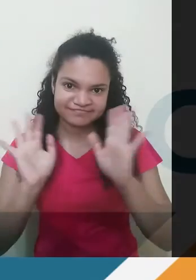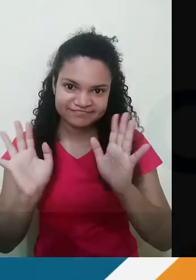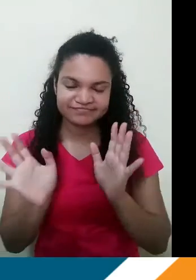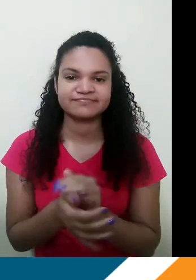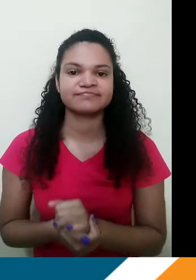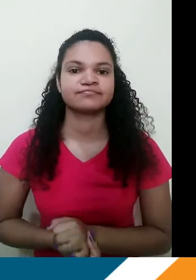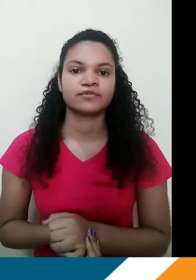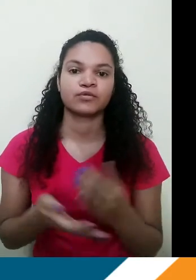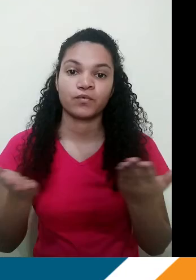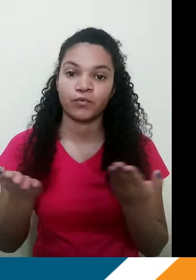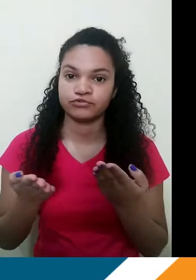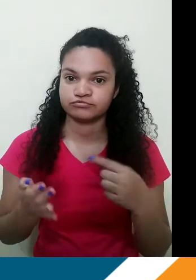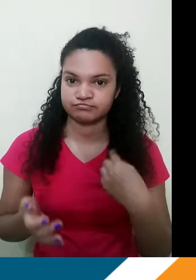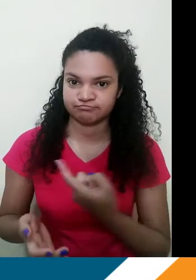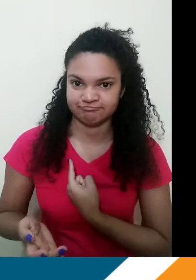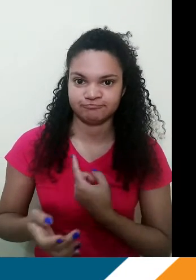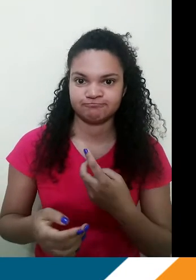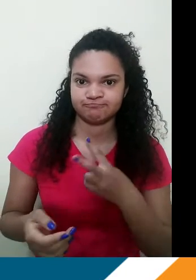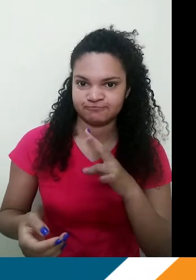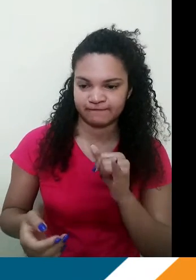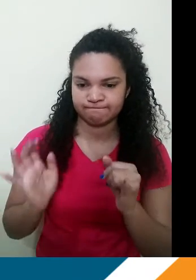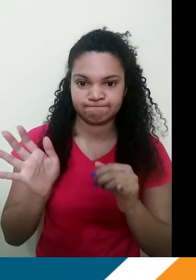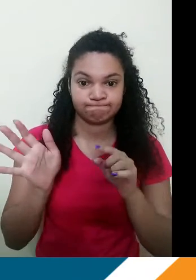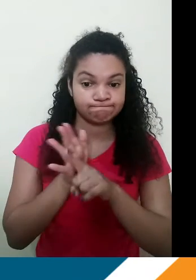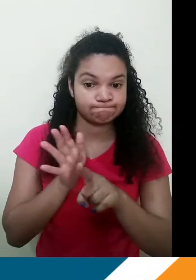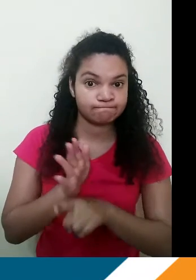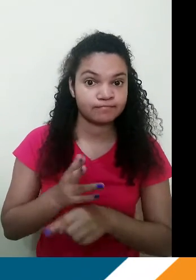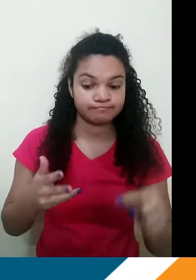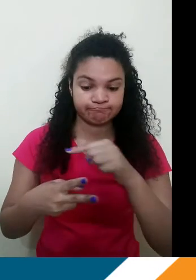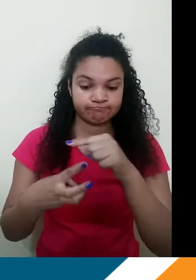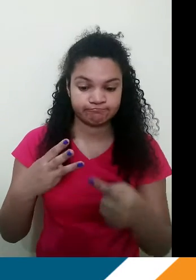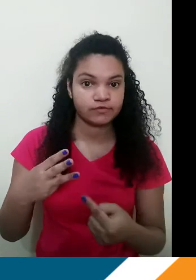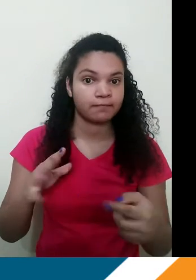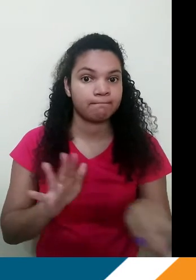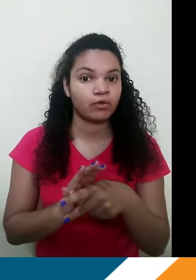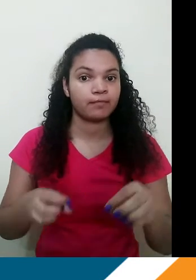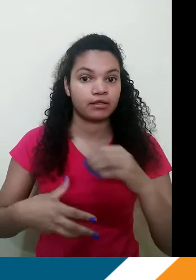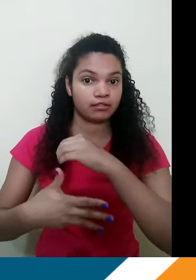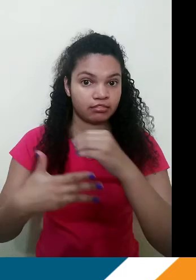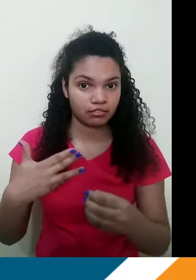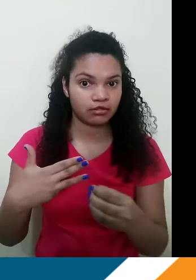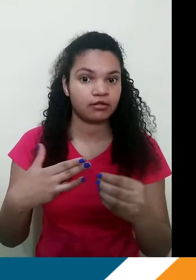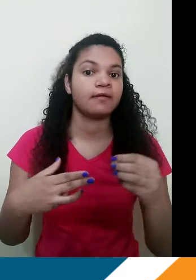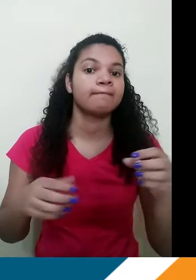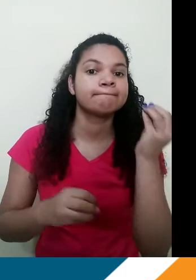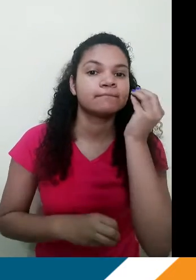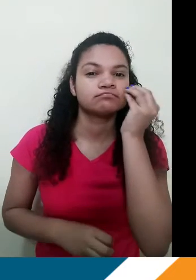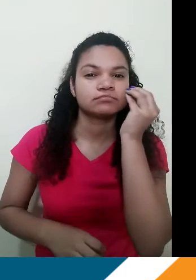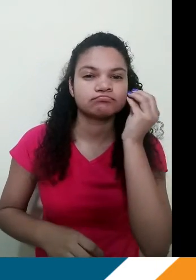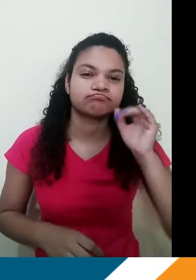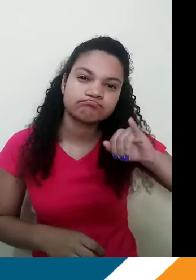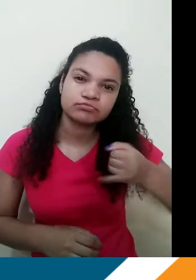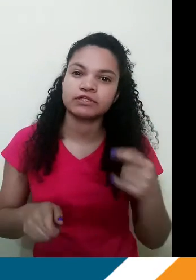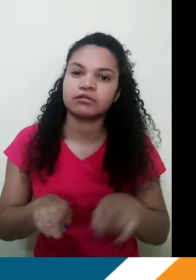E aí, pessoal? Hoje nós vamos resolver 3 questões do Enem do ano passado, de 2019, e aproveitar para estudar